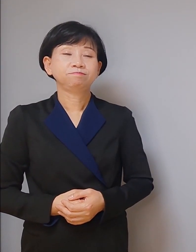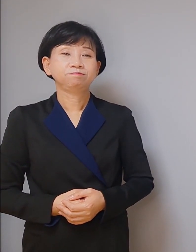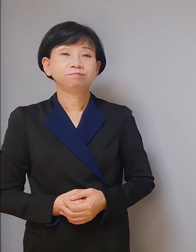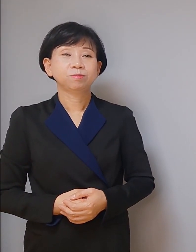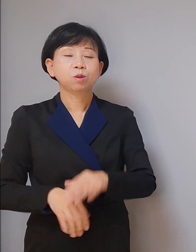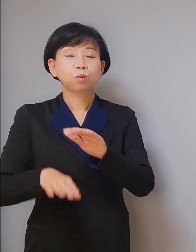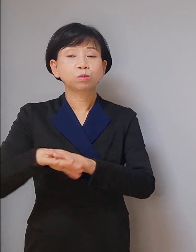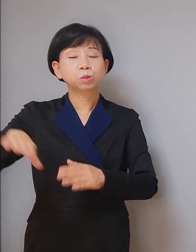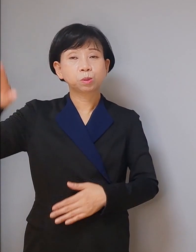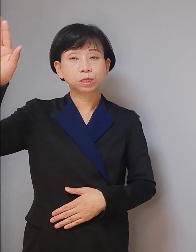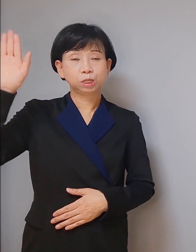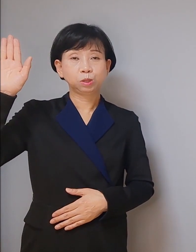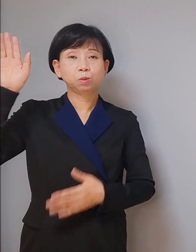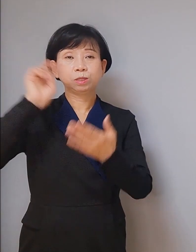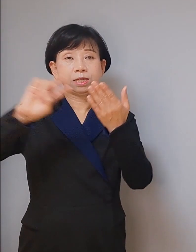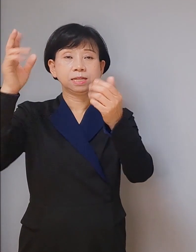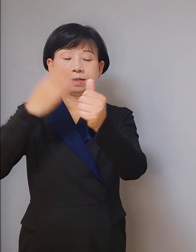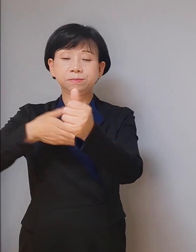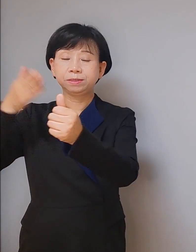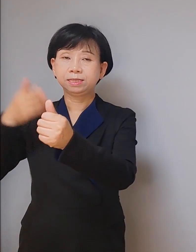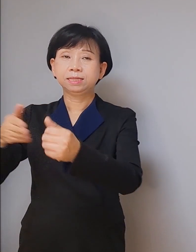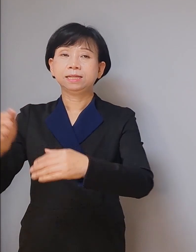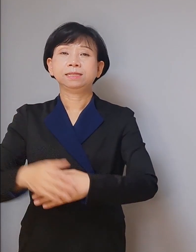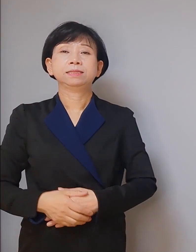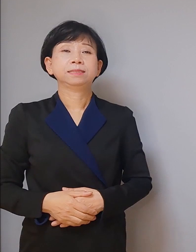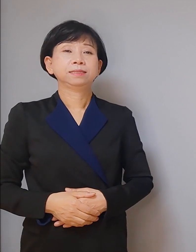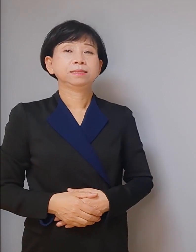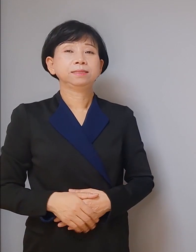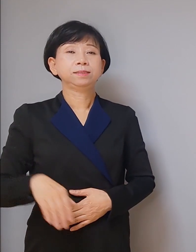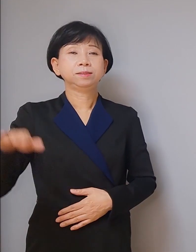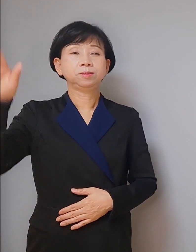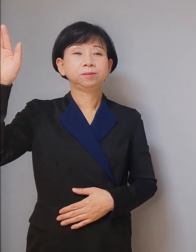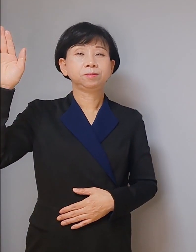네, 우리 오른손을 번쩍 들고 우리 찬양 한번 할까요?